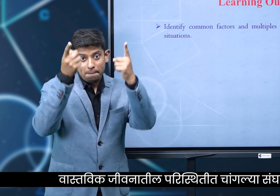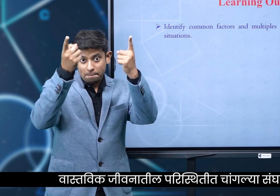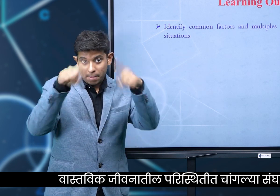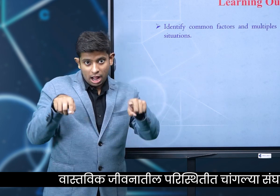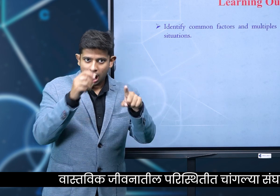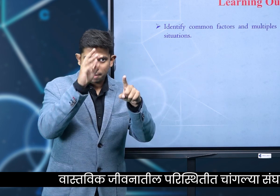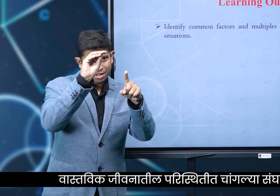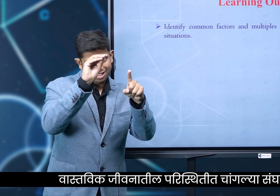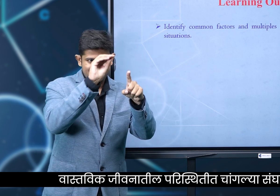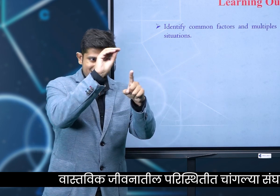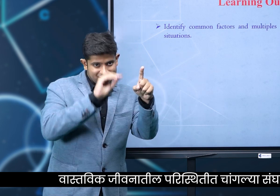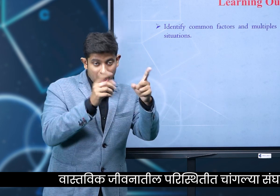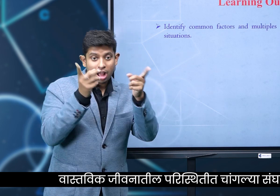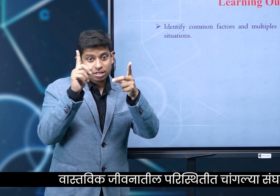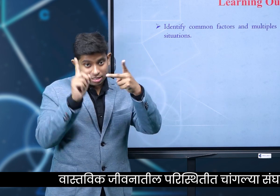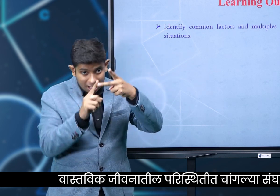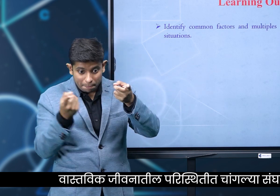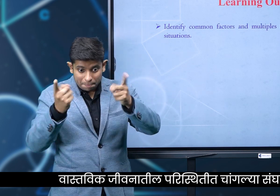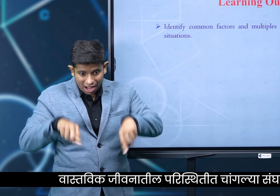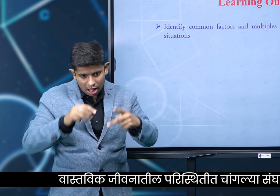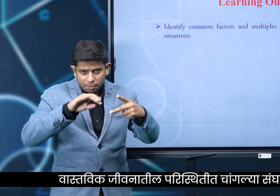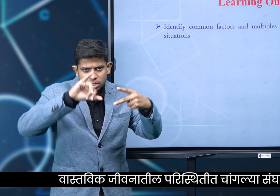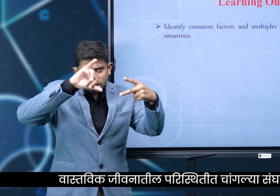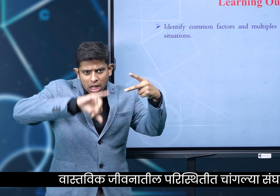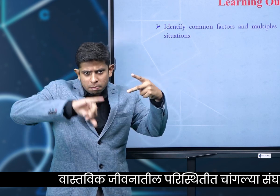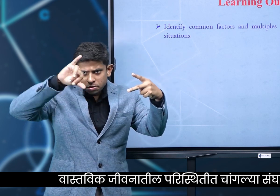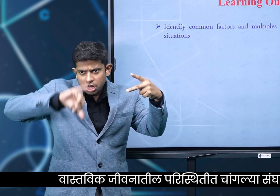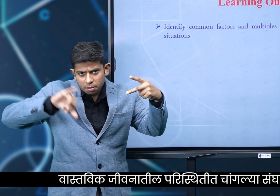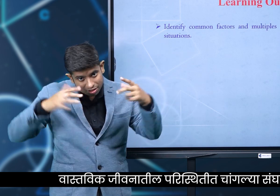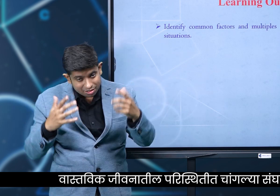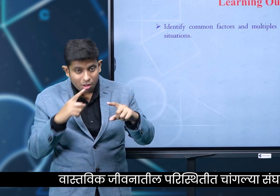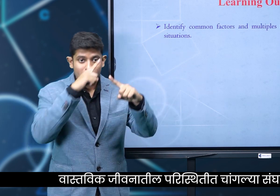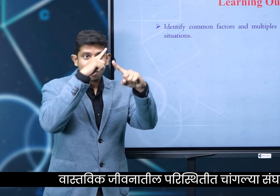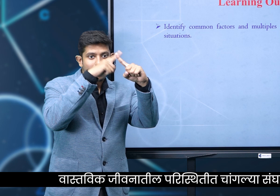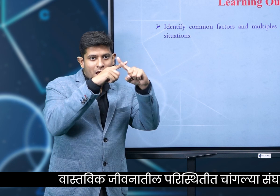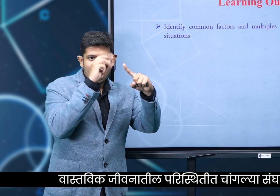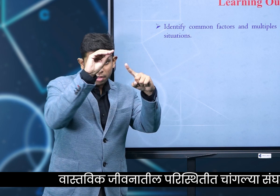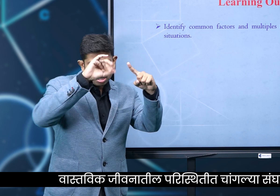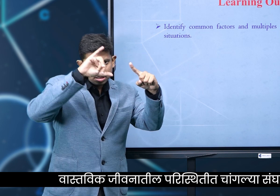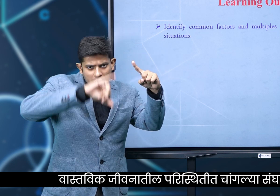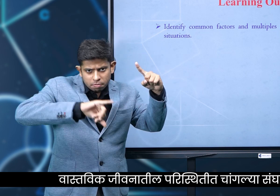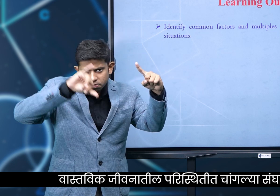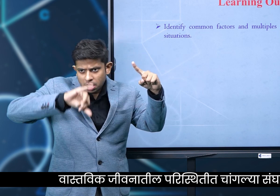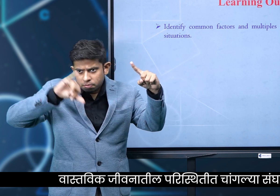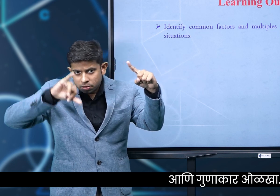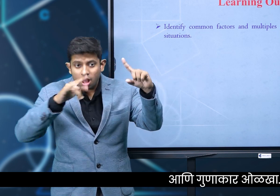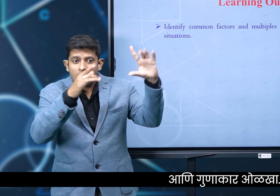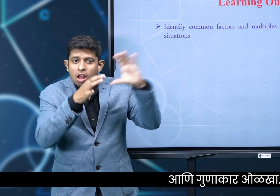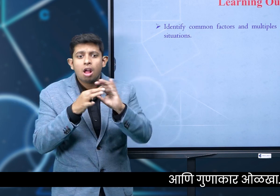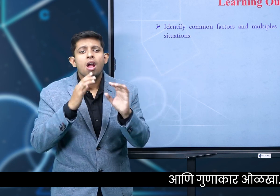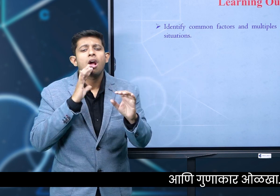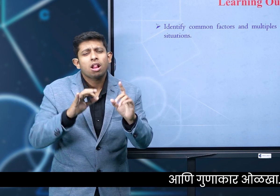जीवनातील परिस्थितीत चांगल्या संघटनासाठी सामान्य घटक आणि गुणाकार ओळखा.